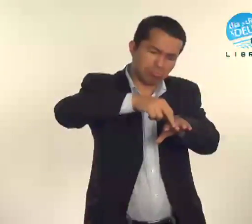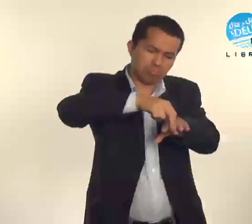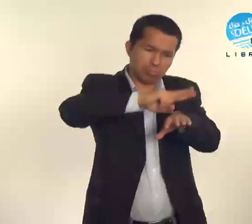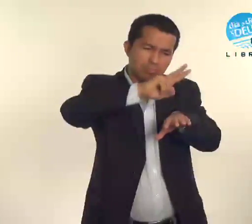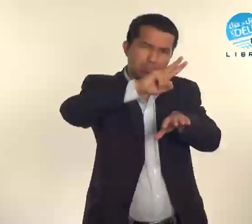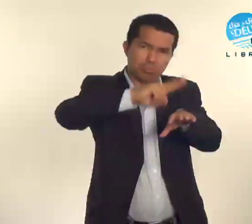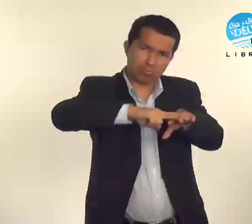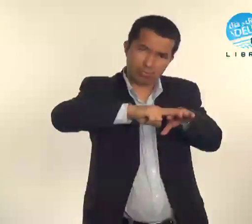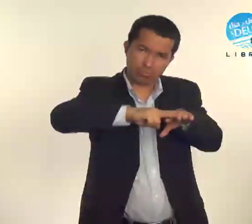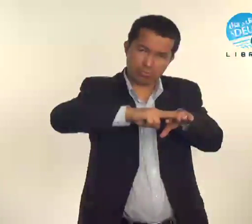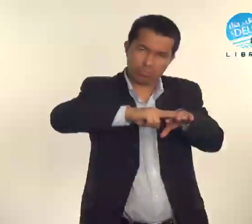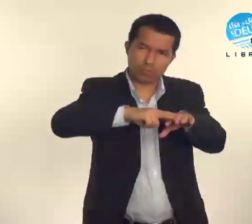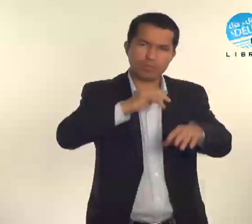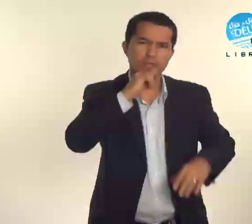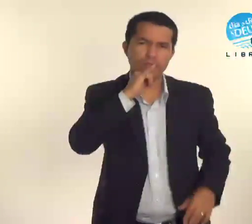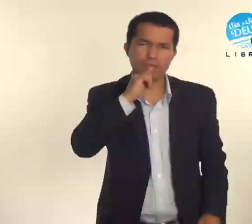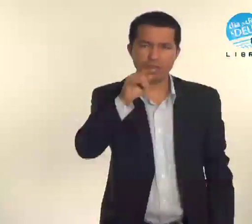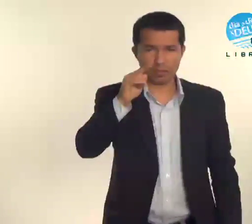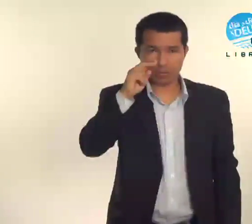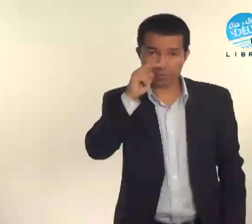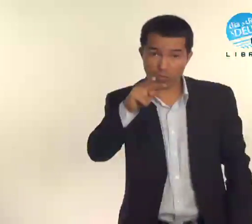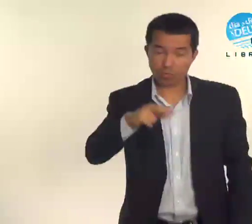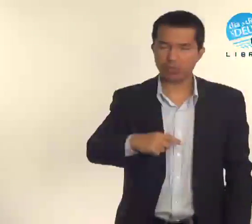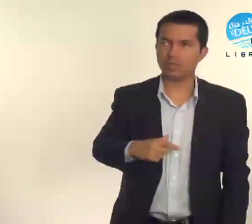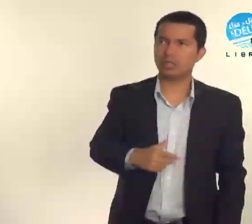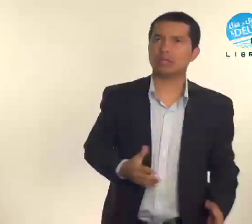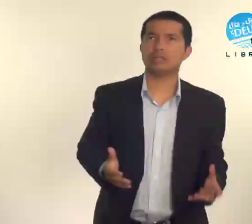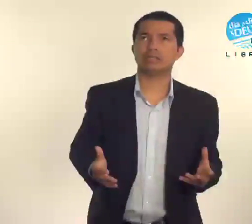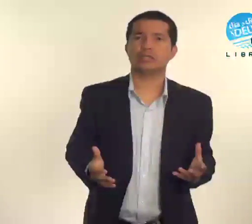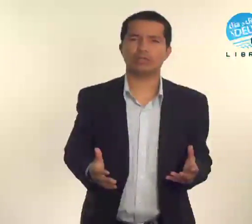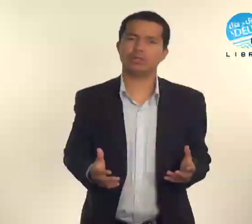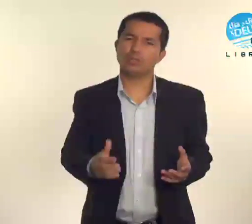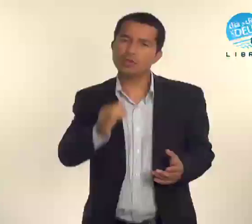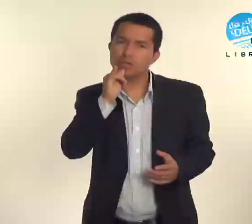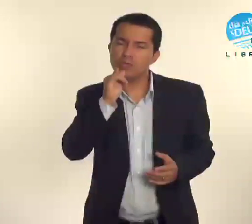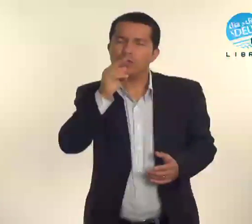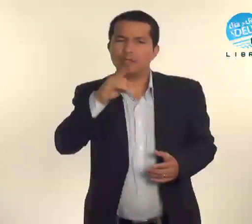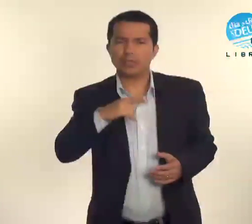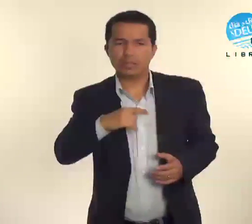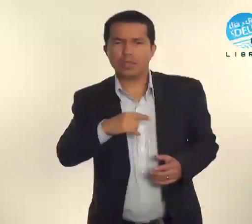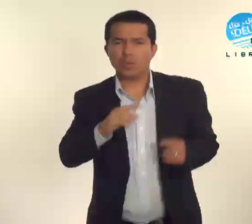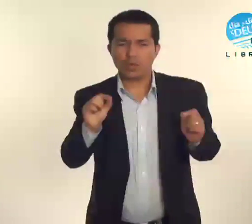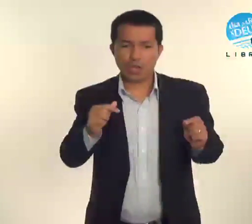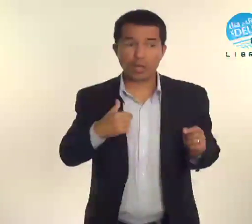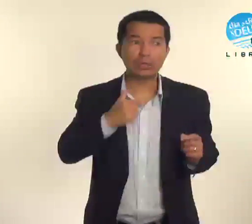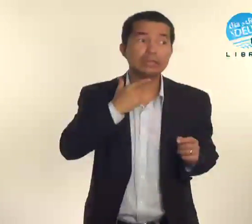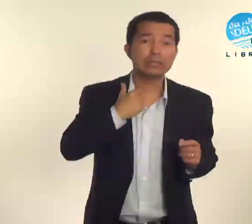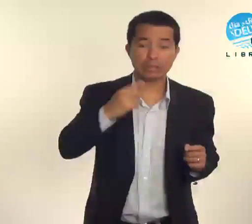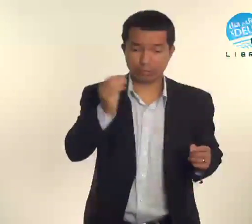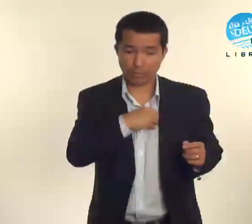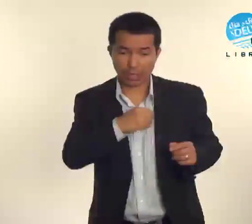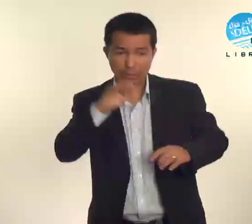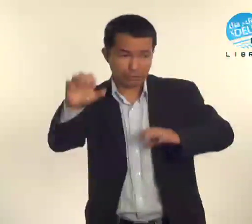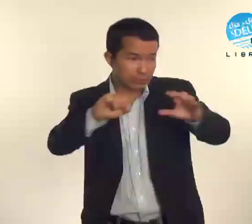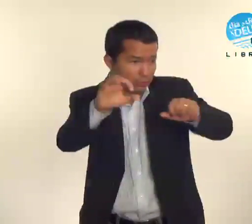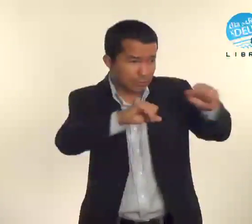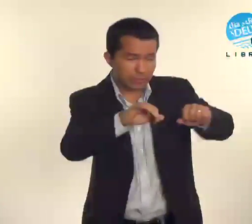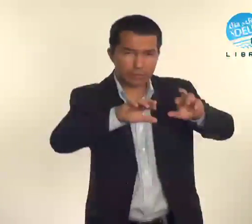acontecer algo que não foi deliberado no nosso coração. Foi um acidente de percurso na nossa